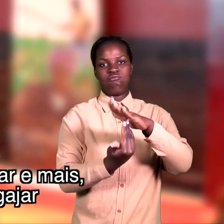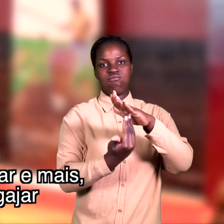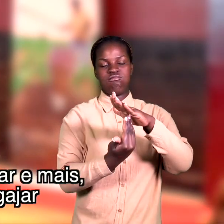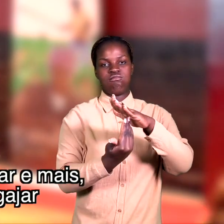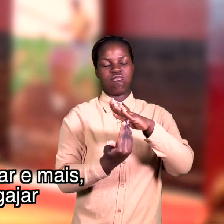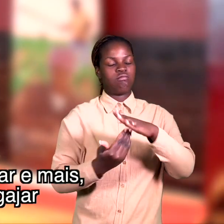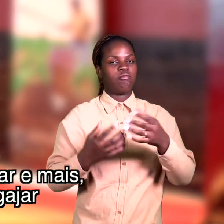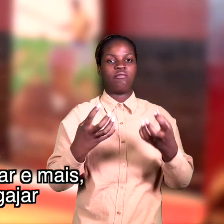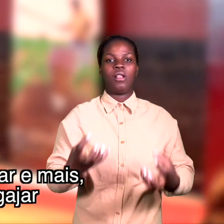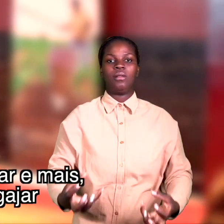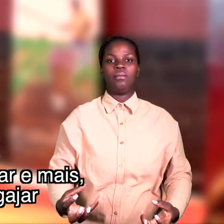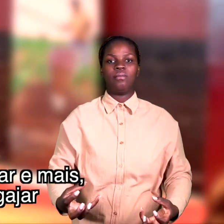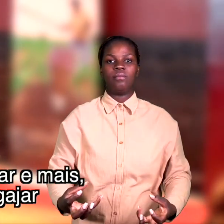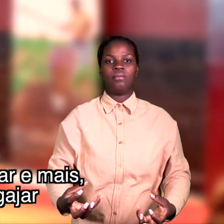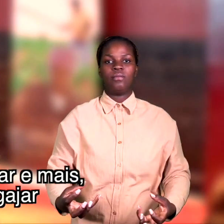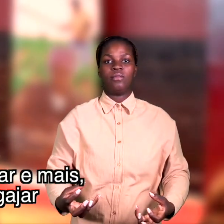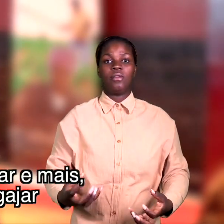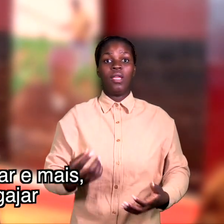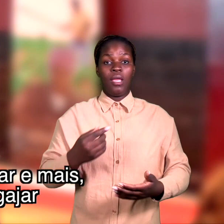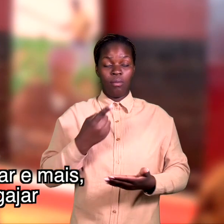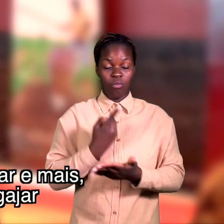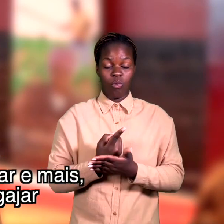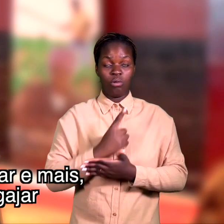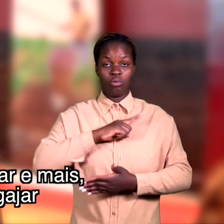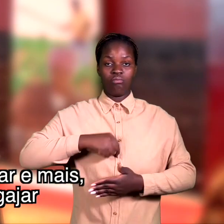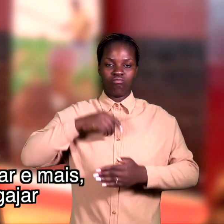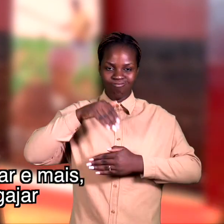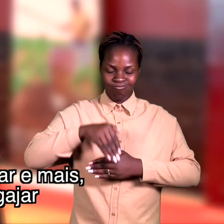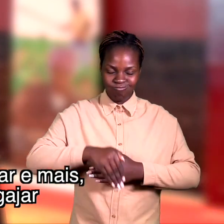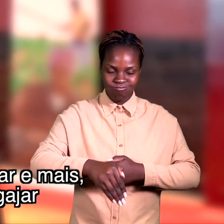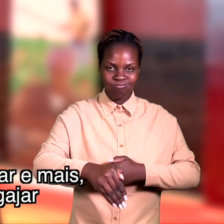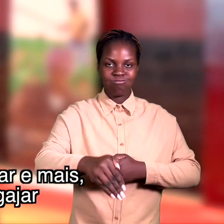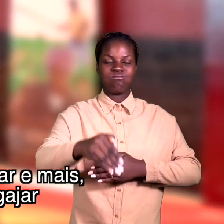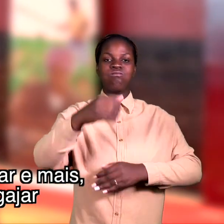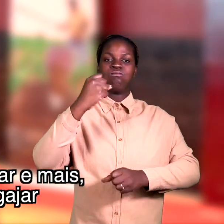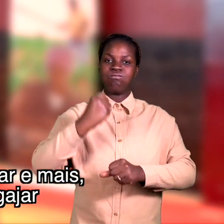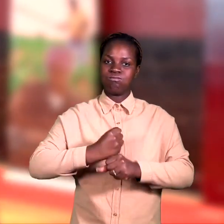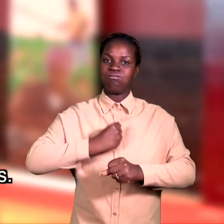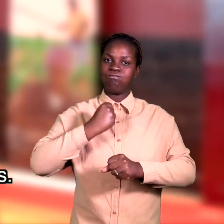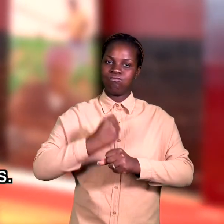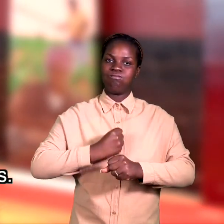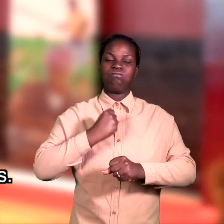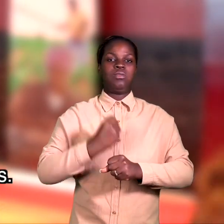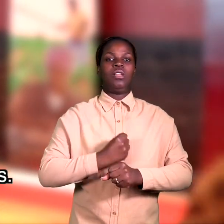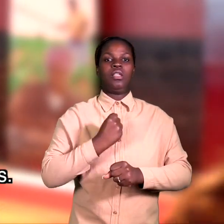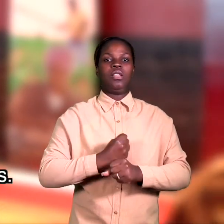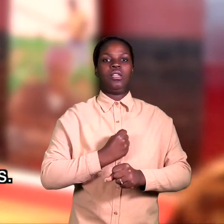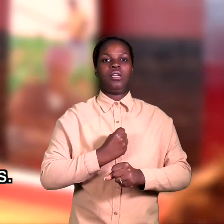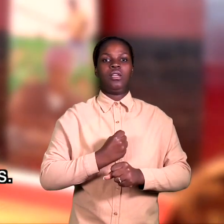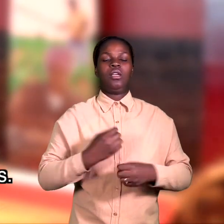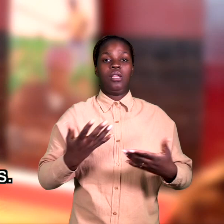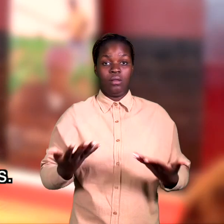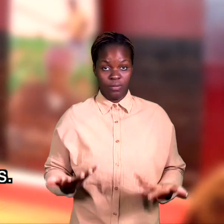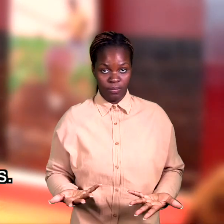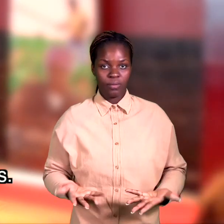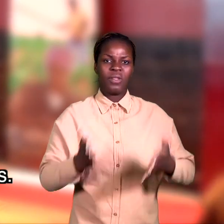onde deveríamos estar, mas todos nós precisamos de nos engajar para esse efeito, tanto a